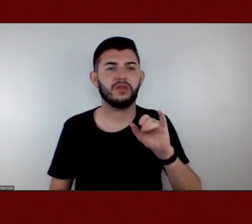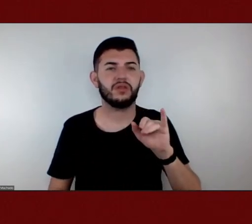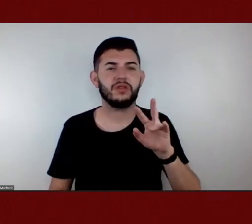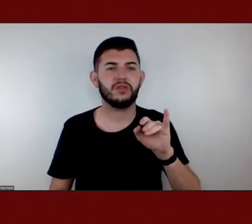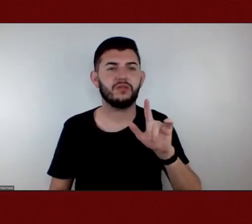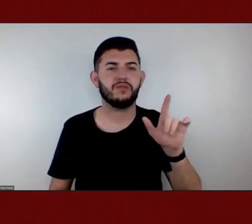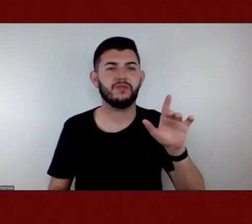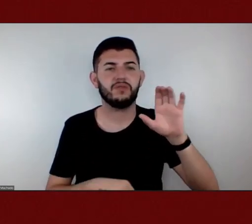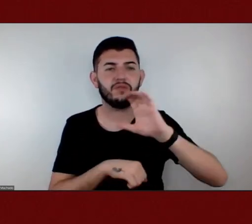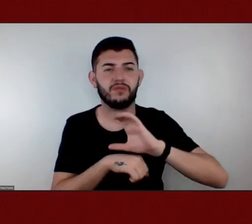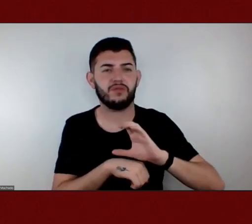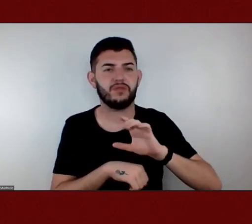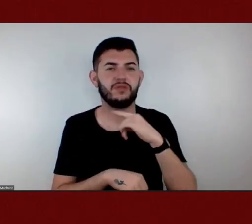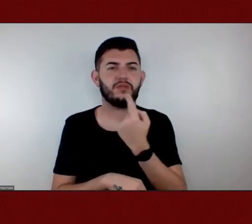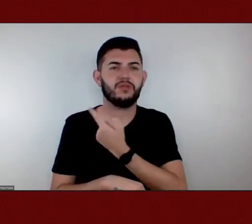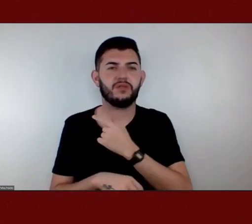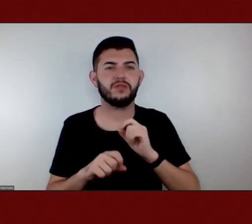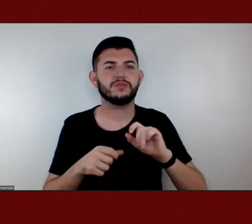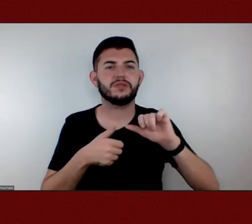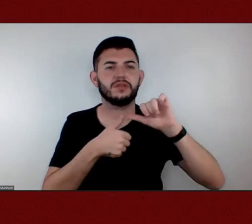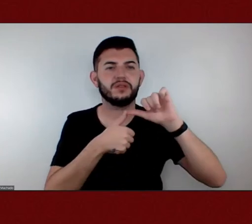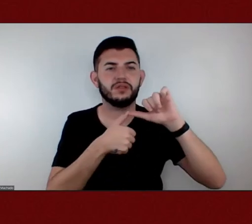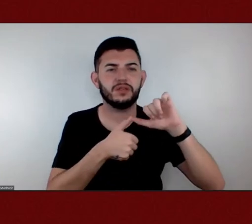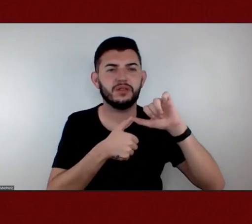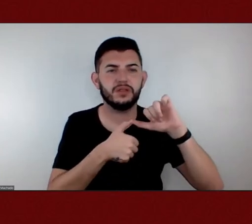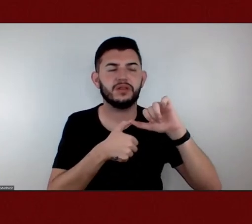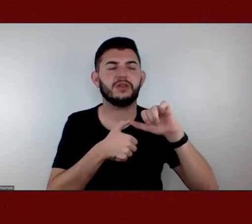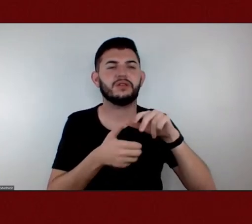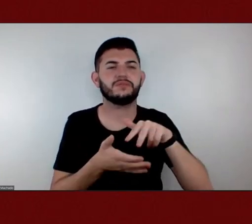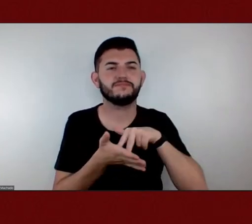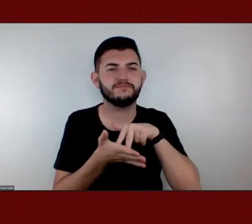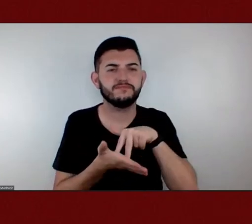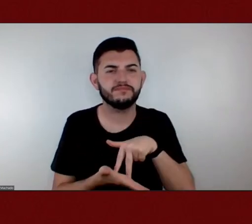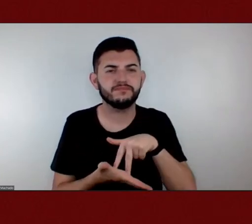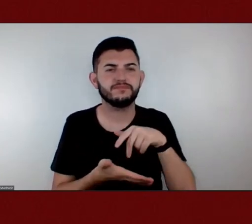resistentes, resilientes, vivendo mais. E